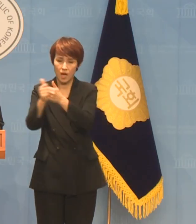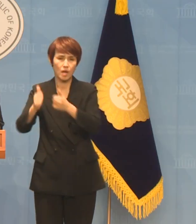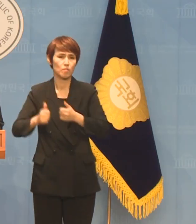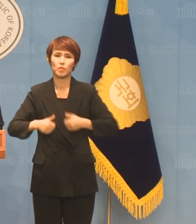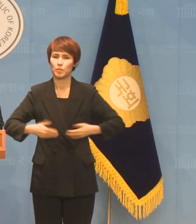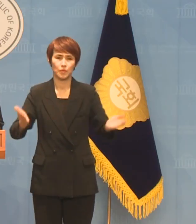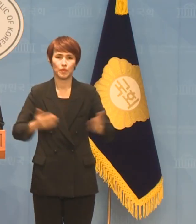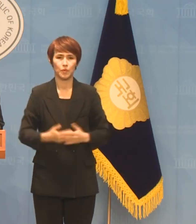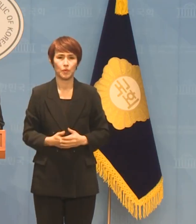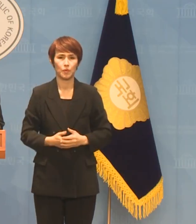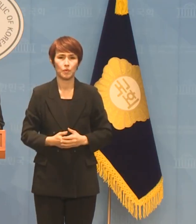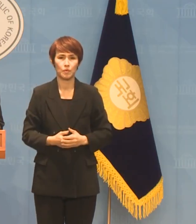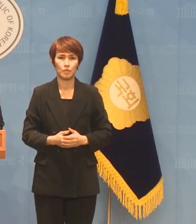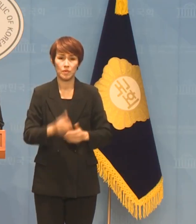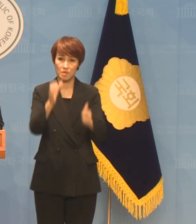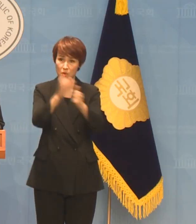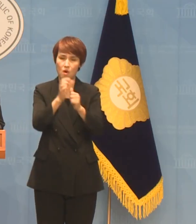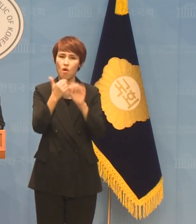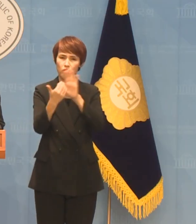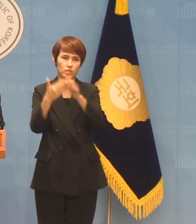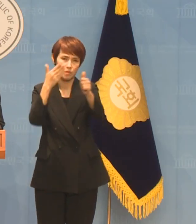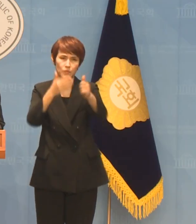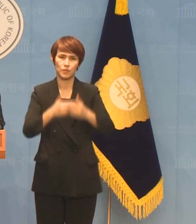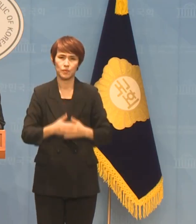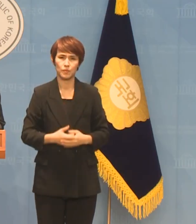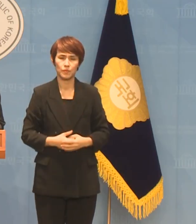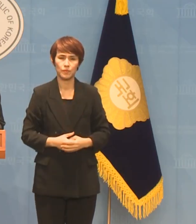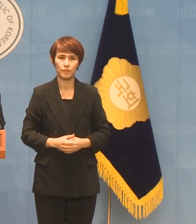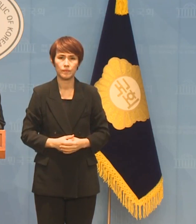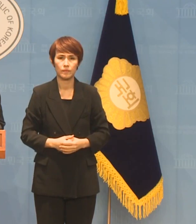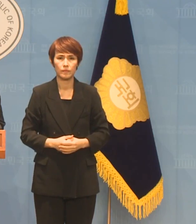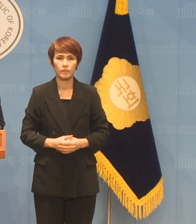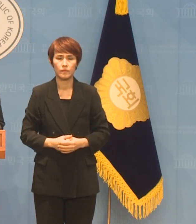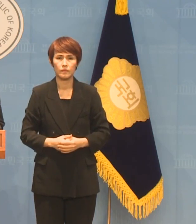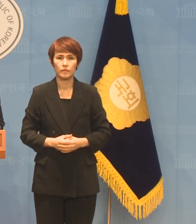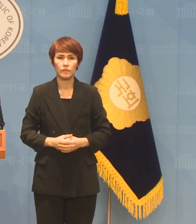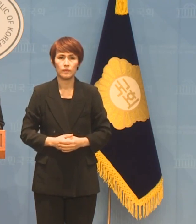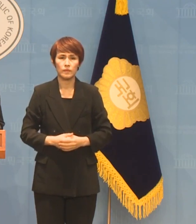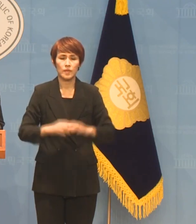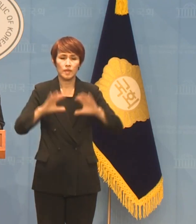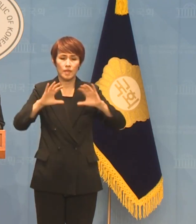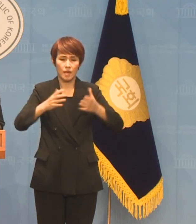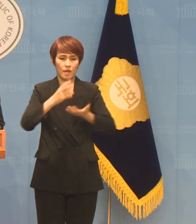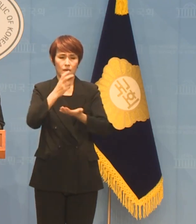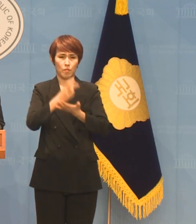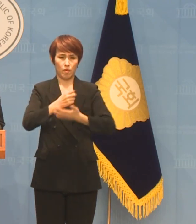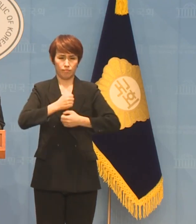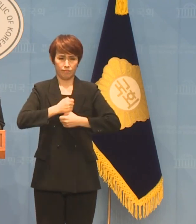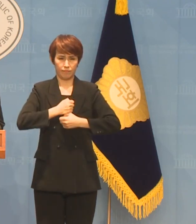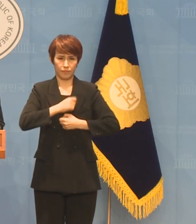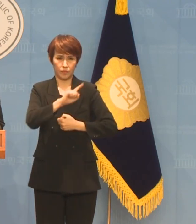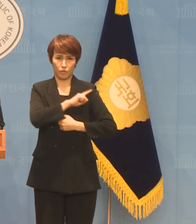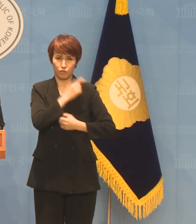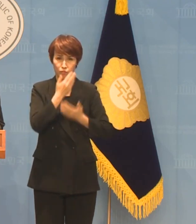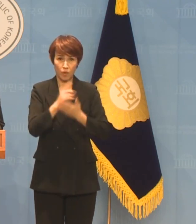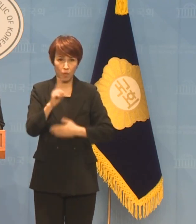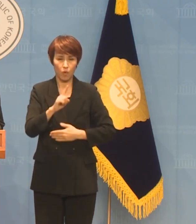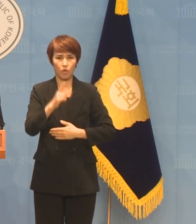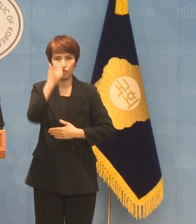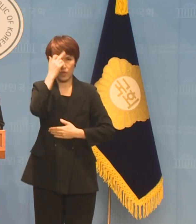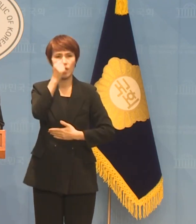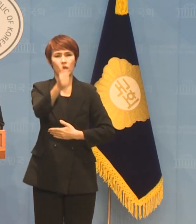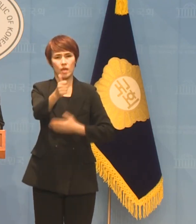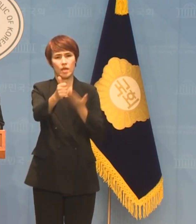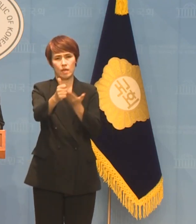거부할 것을 강력히 촉구합니다. 지금 헌정 질서를 지키는 최후의 보루는